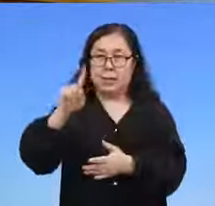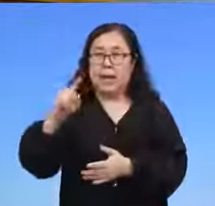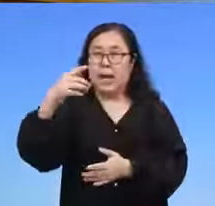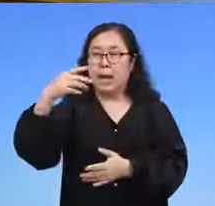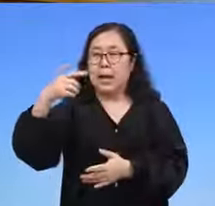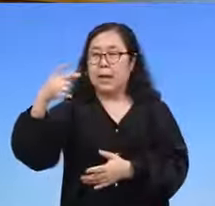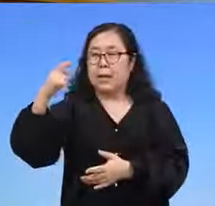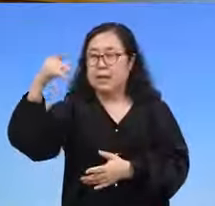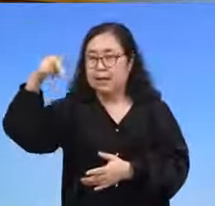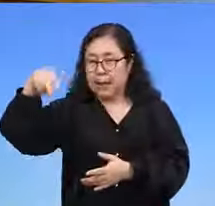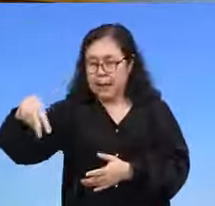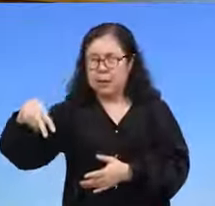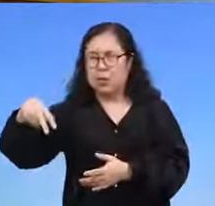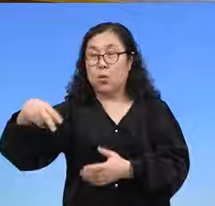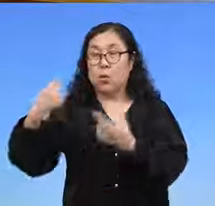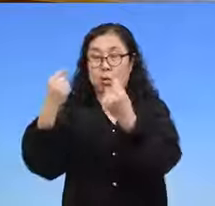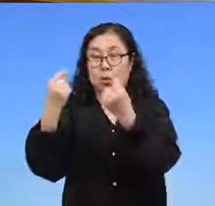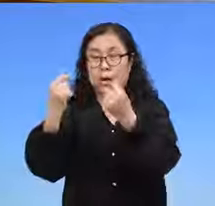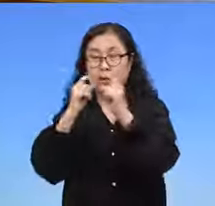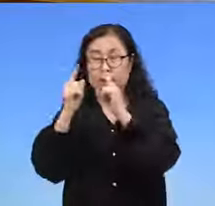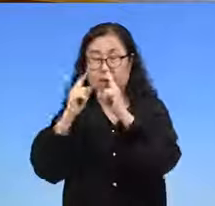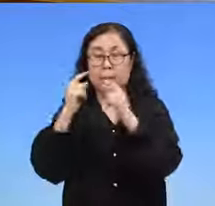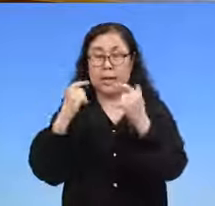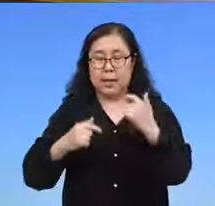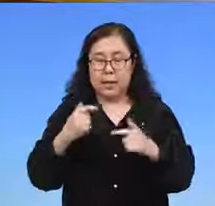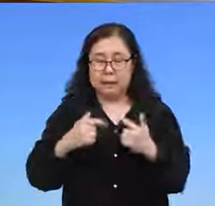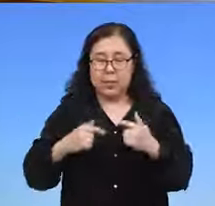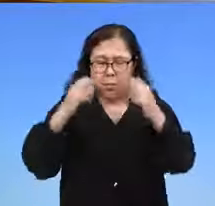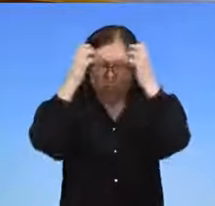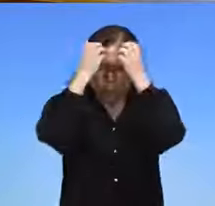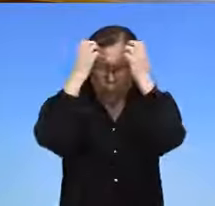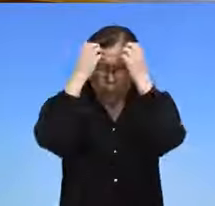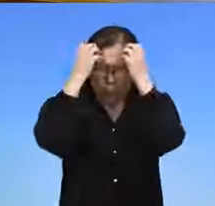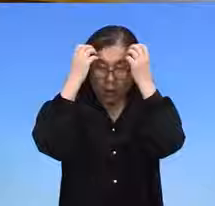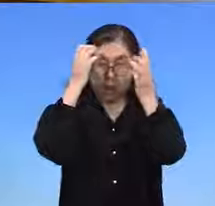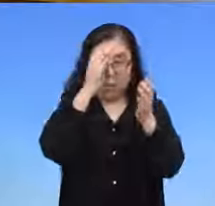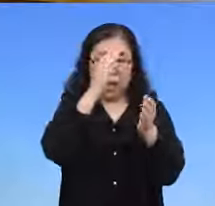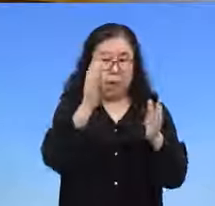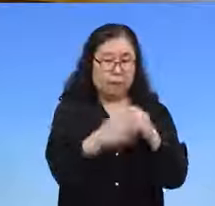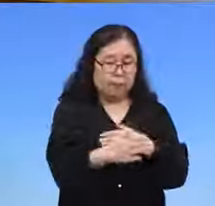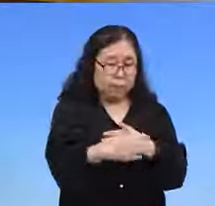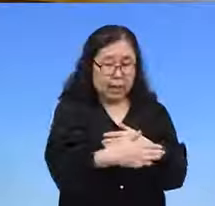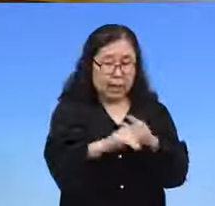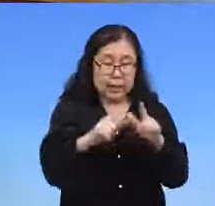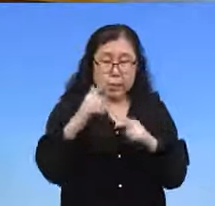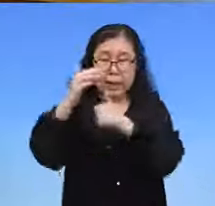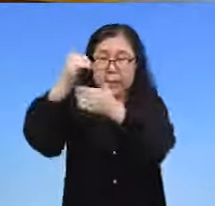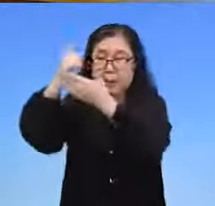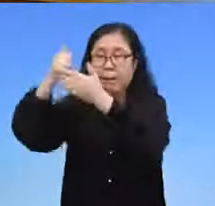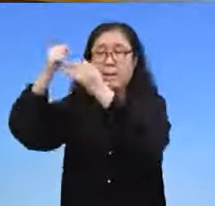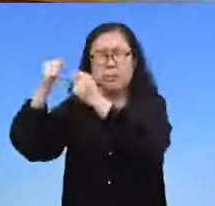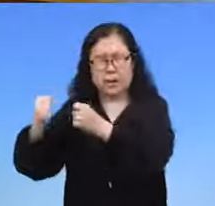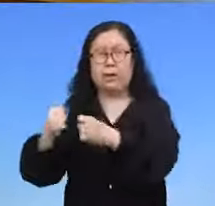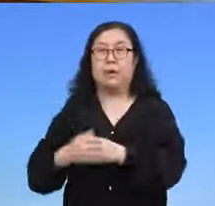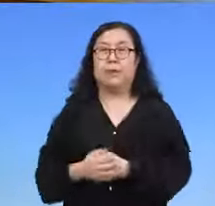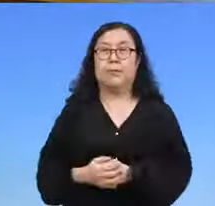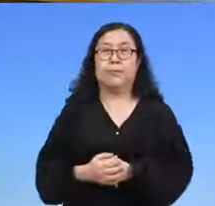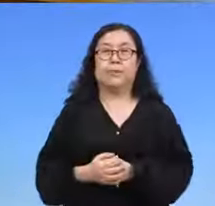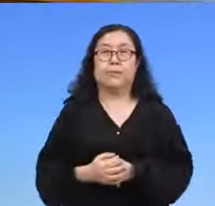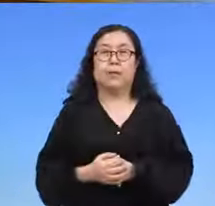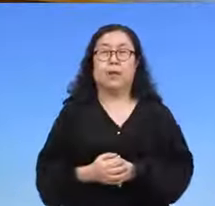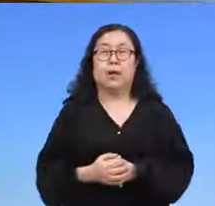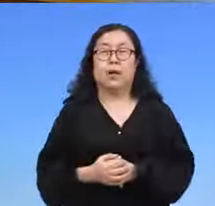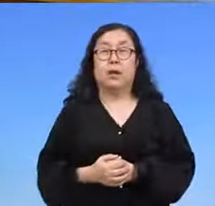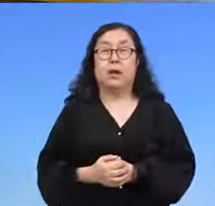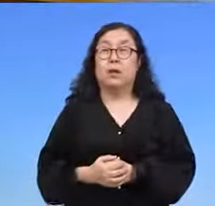비슷한 이야기를 했는데요, 이렇게 말했습니다. 기쁨은 고통의 부재가 아니라 하나님의 임재이다. 저는 이